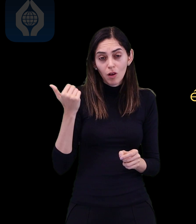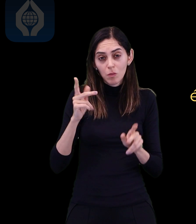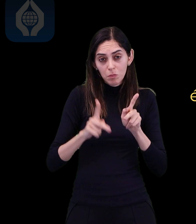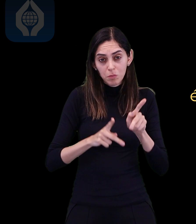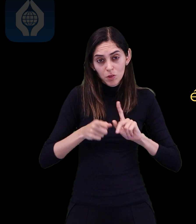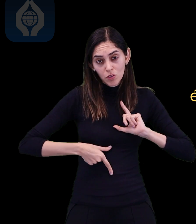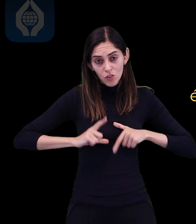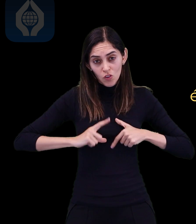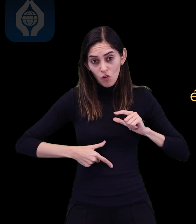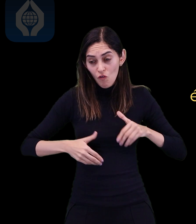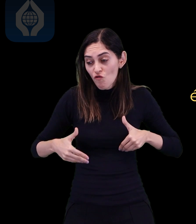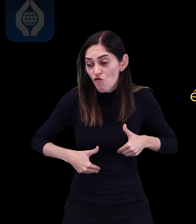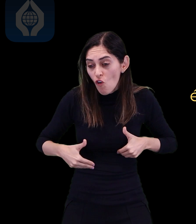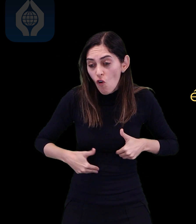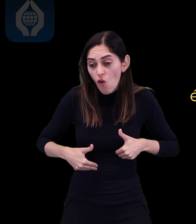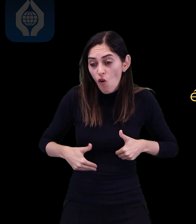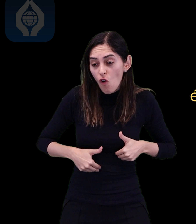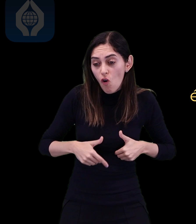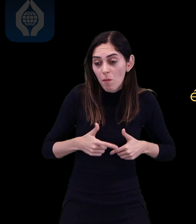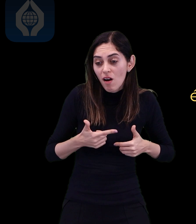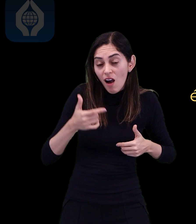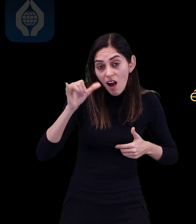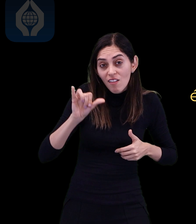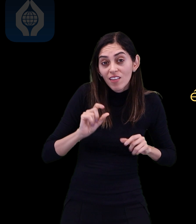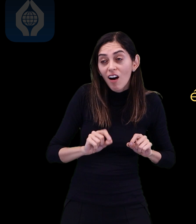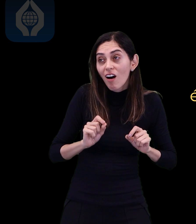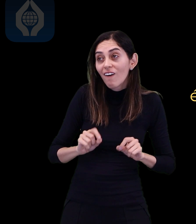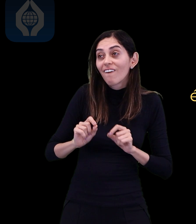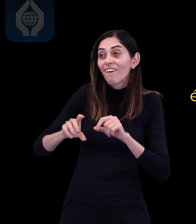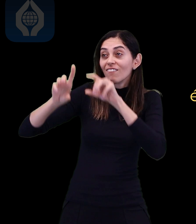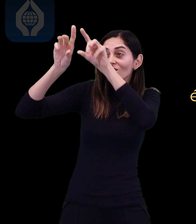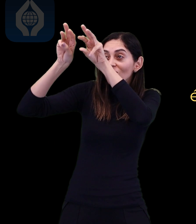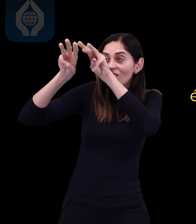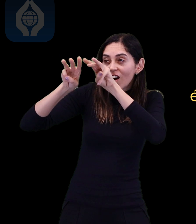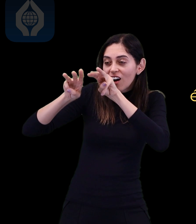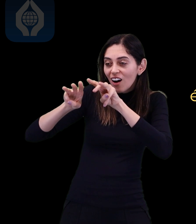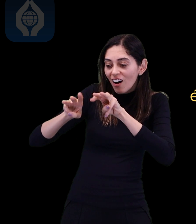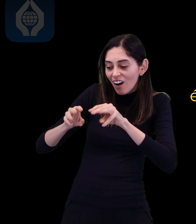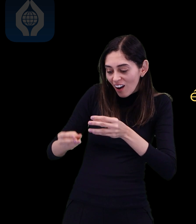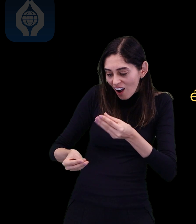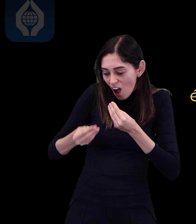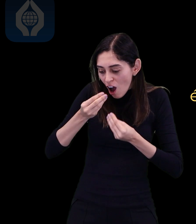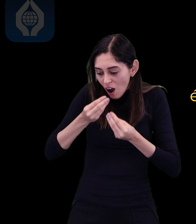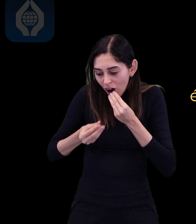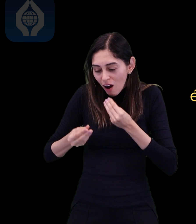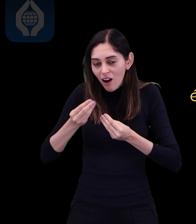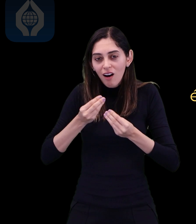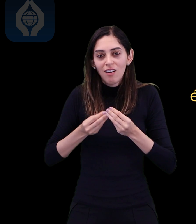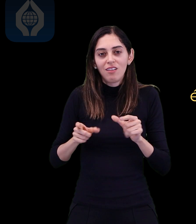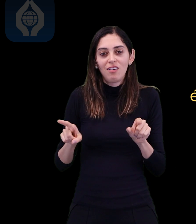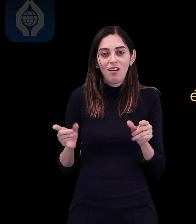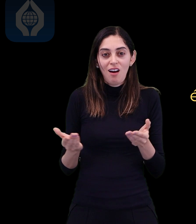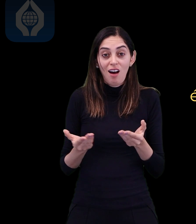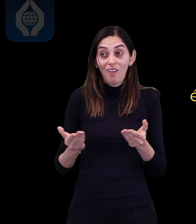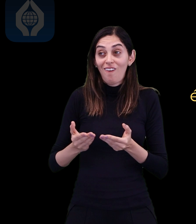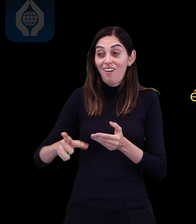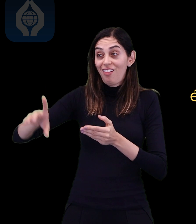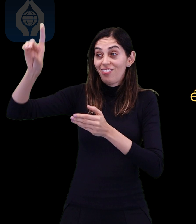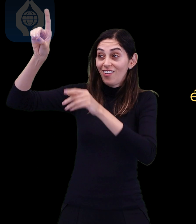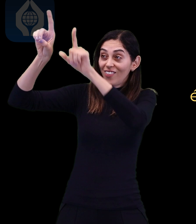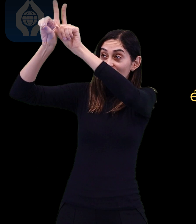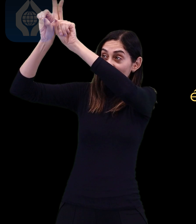no deserto, agora estava dando o verdadeiro pão do céu. Ele estava falando de si